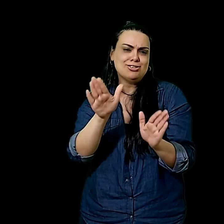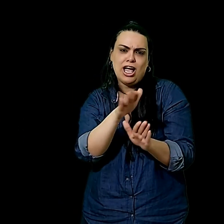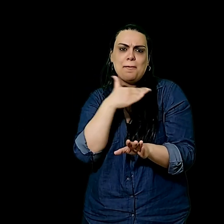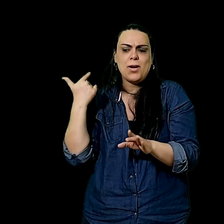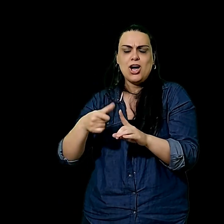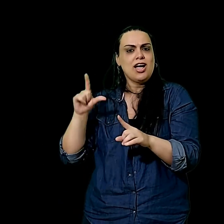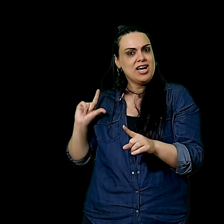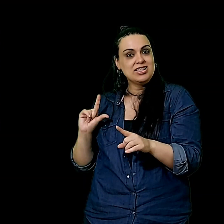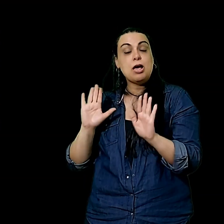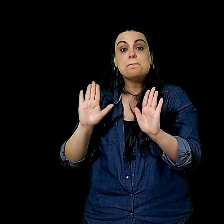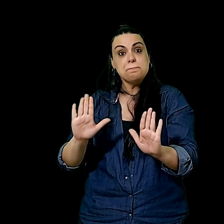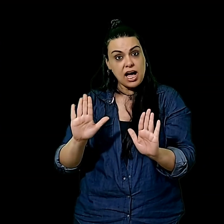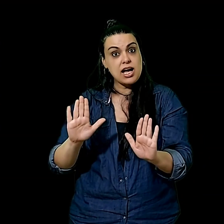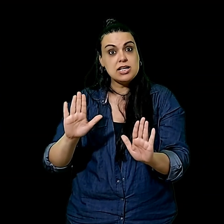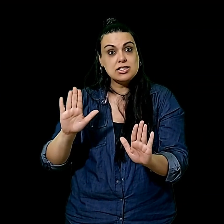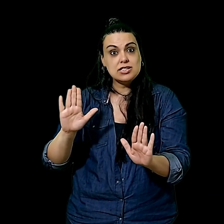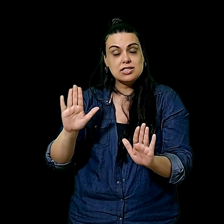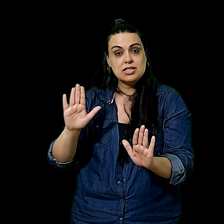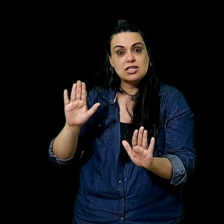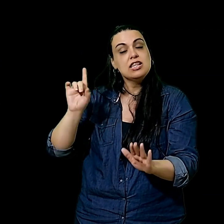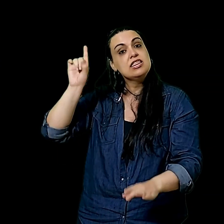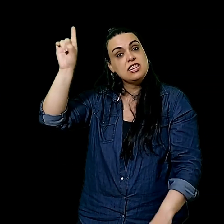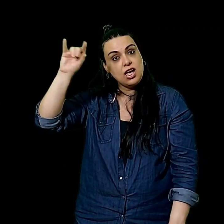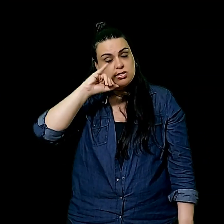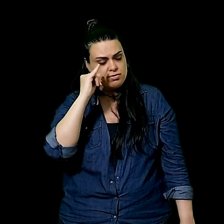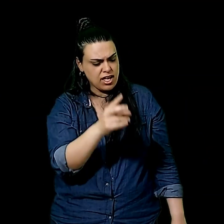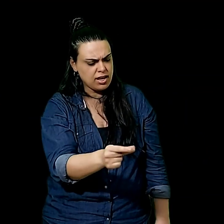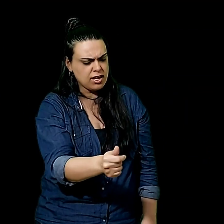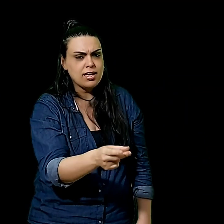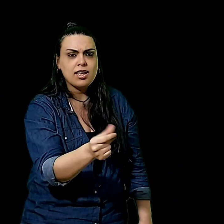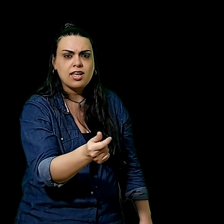agora. Deus está dizendo, ei,